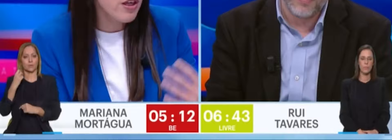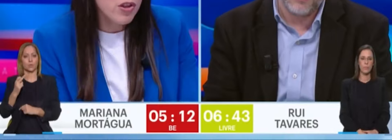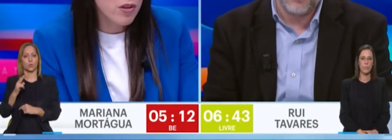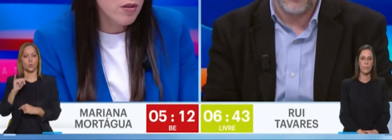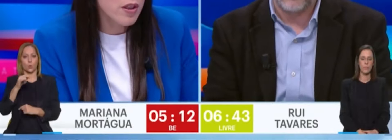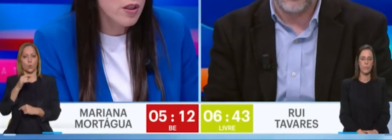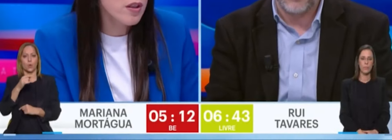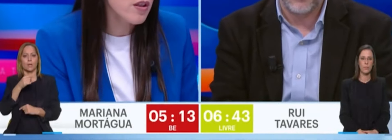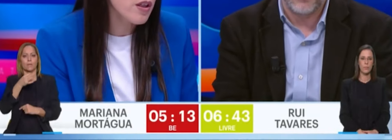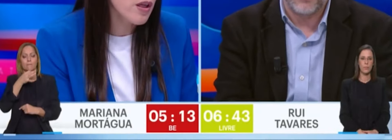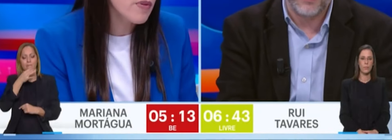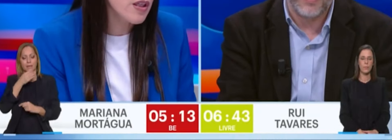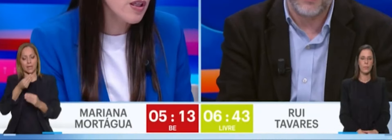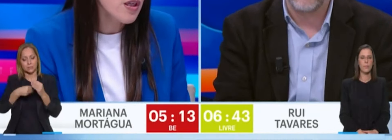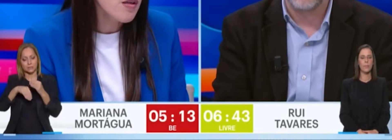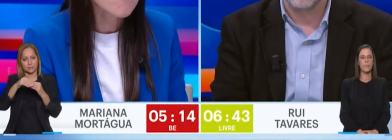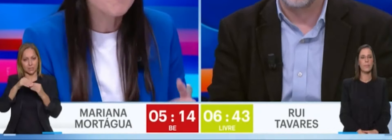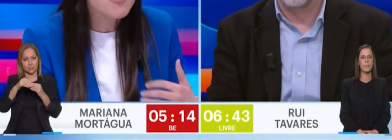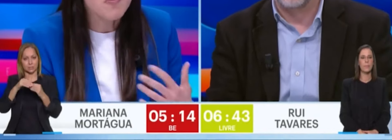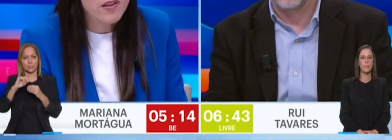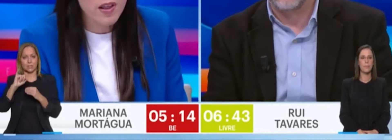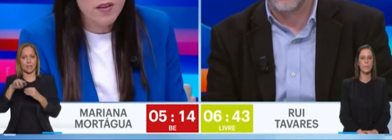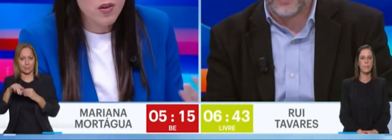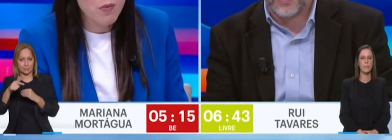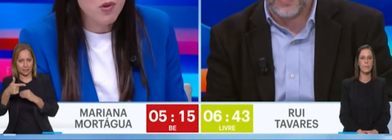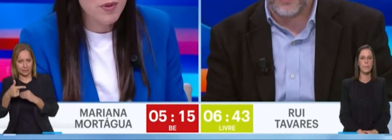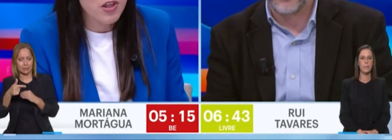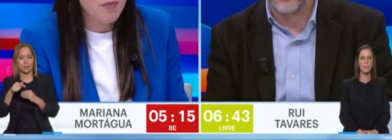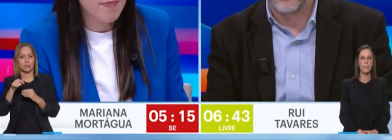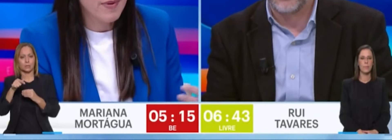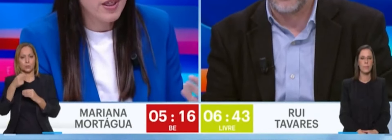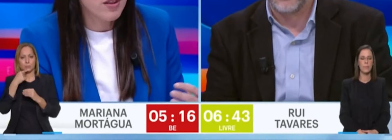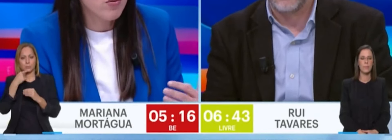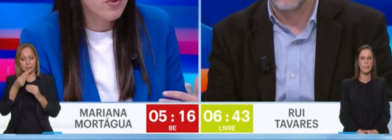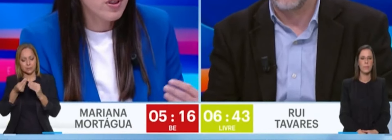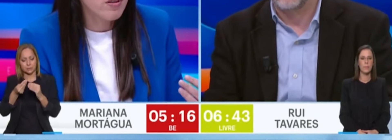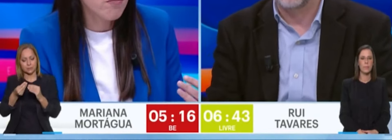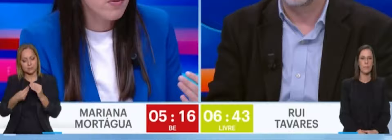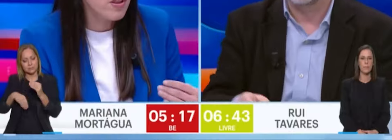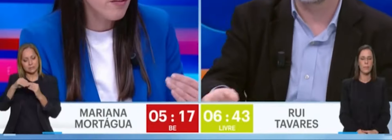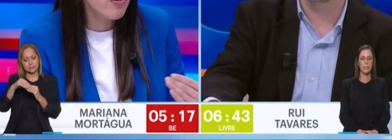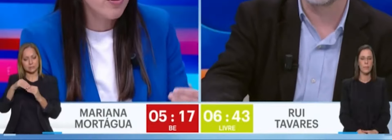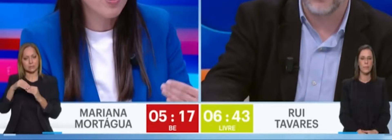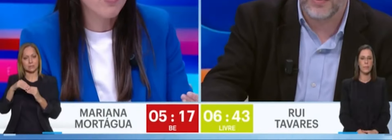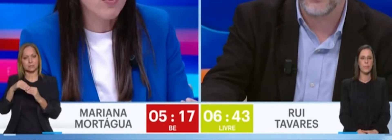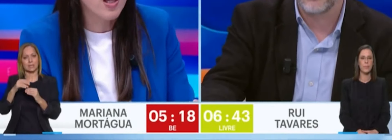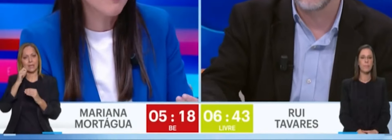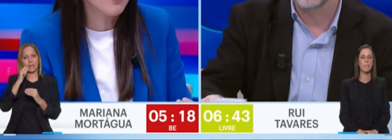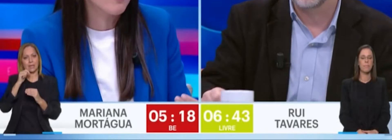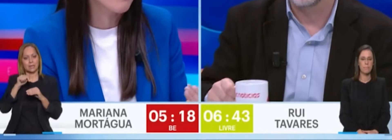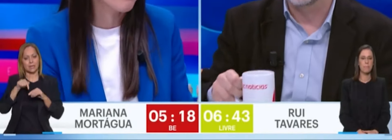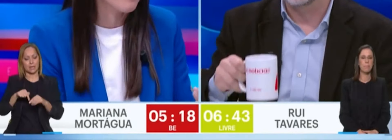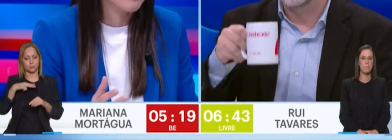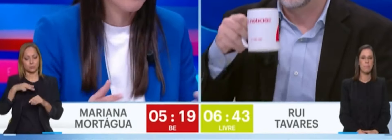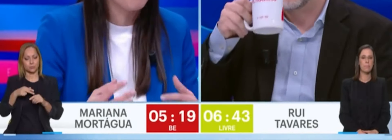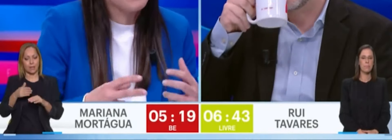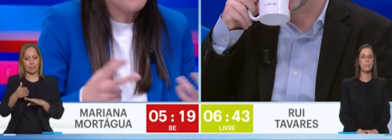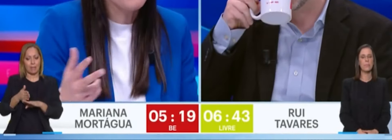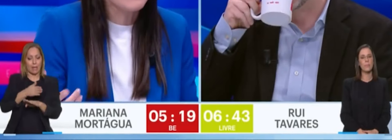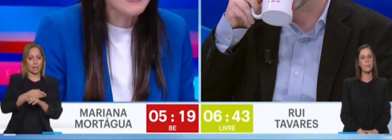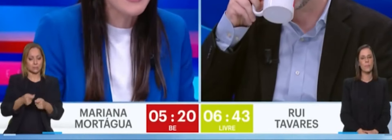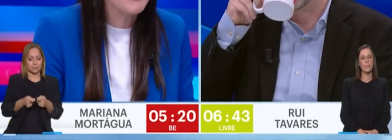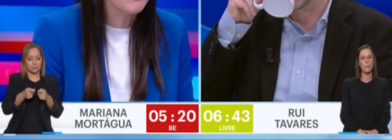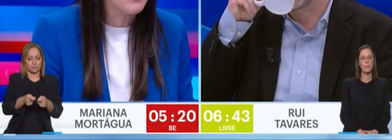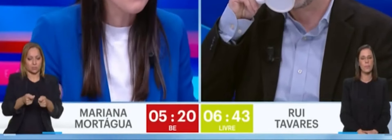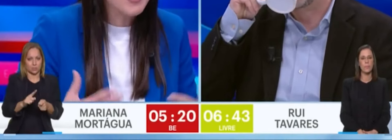sobretaxa em em MT percebi Até que seria uma super taxa para quem nunca tinha investido em Portugal e portanto uma super taxa para